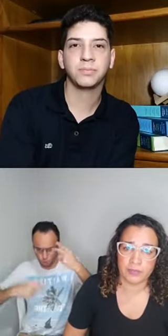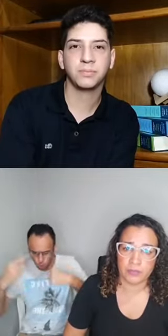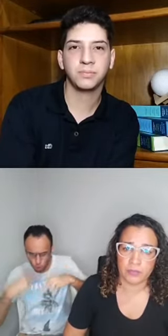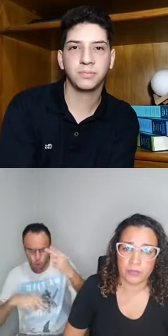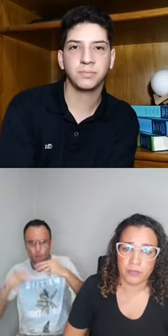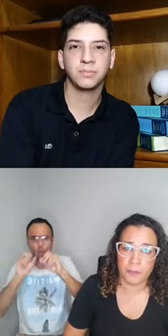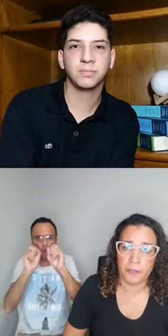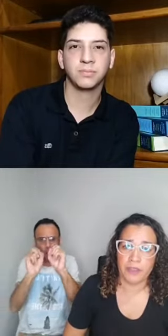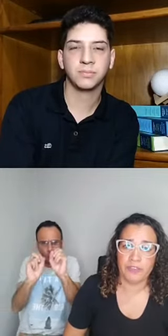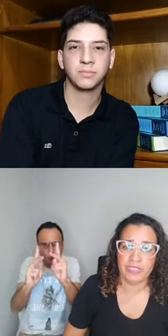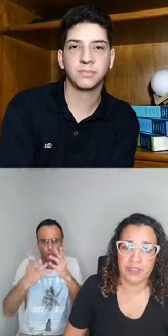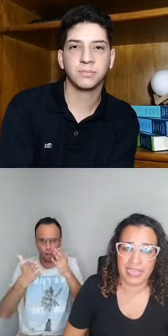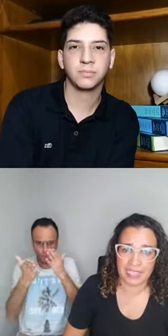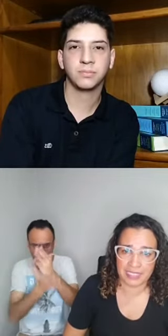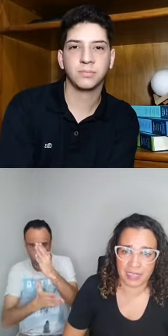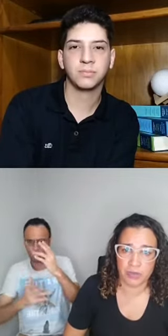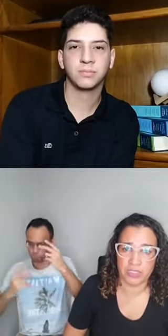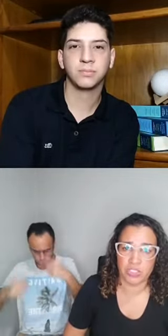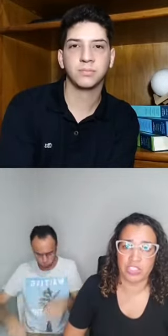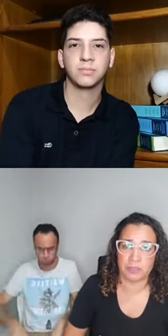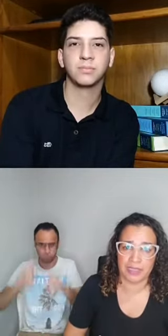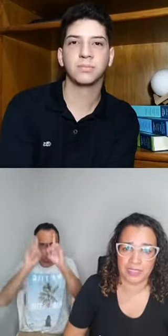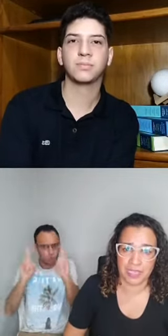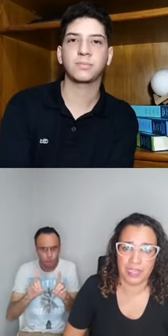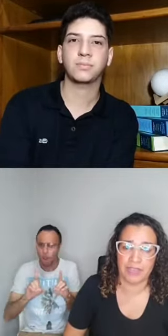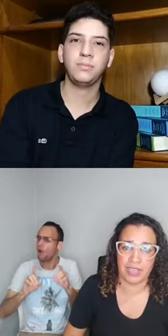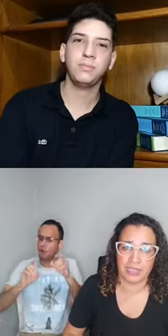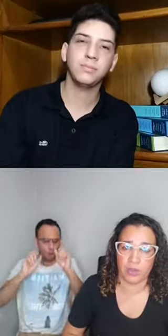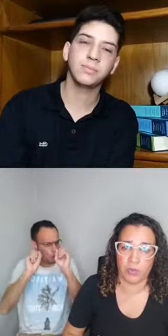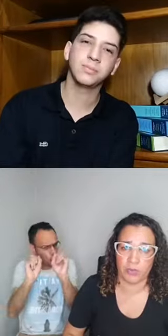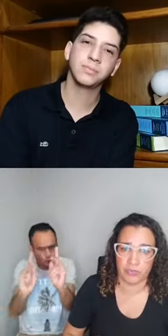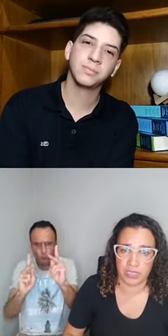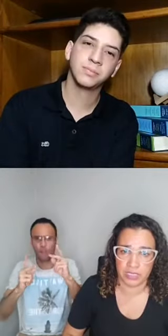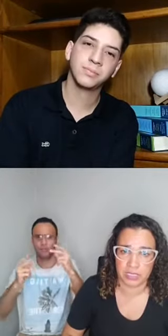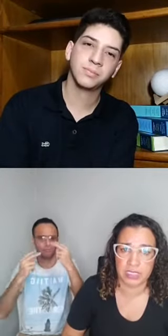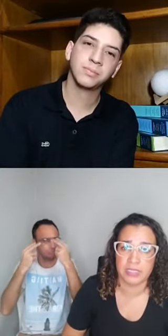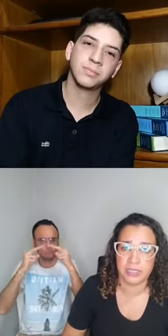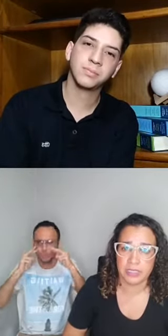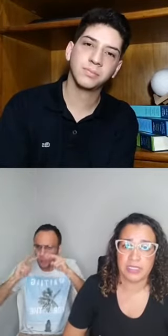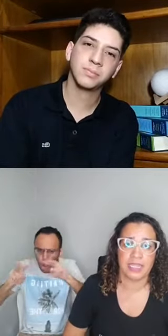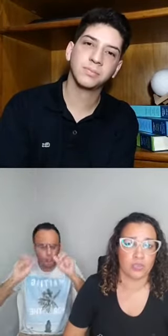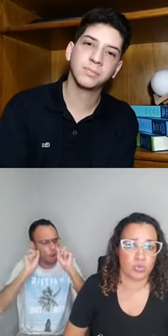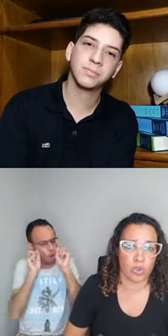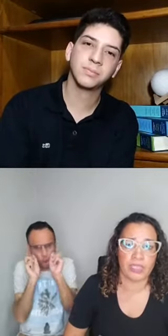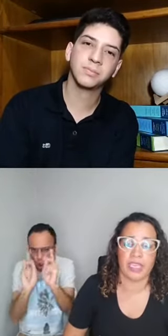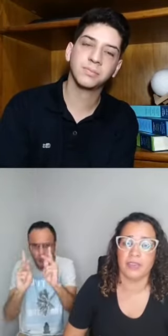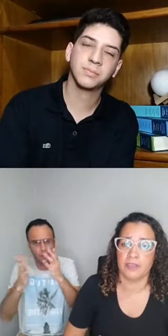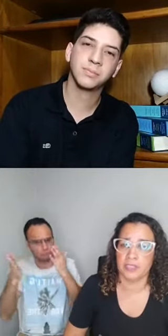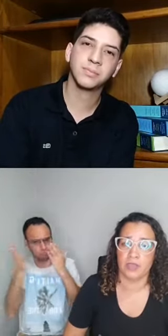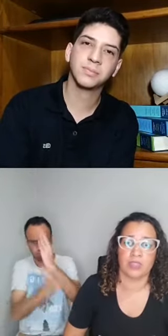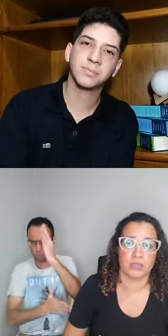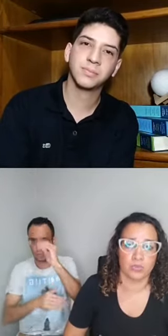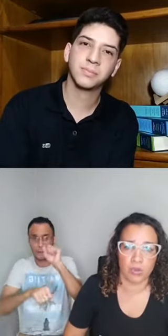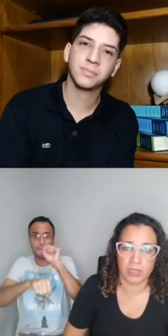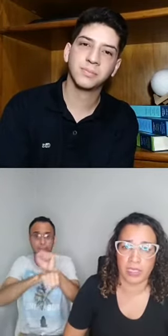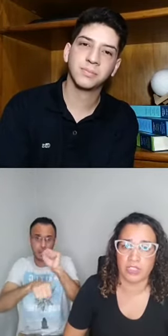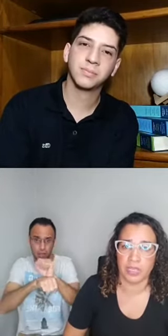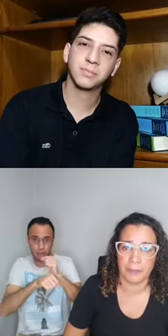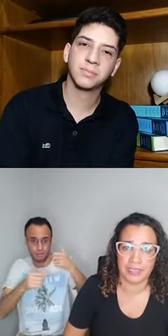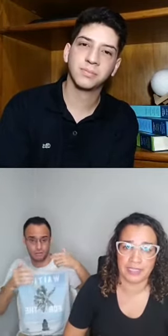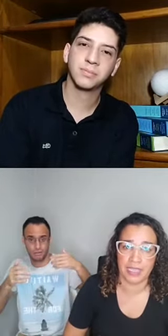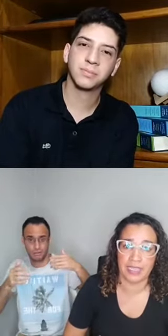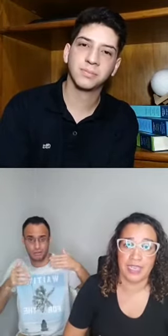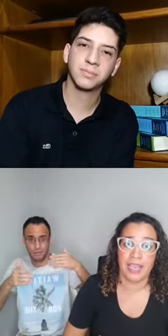Já fiz avaliação esses dias, passei avaliação física, tá tudo ok, visão tá tudo ok,